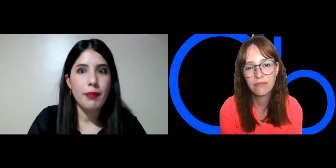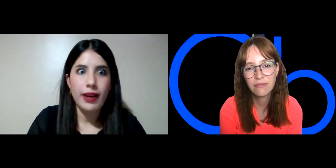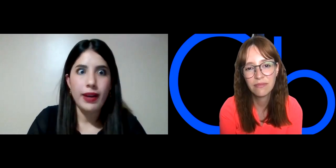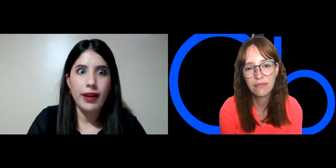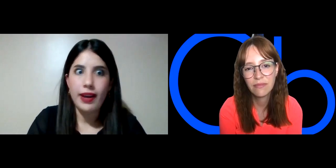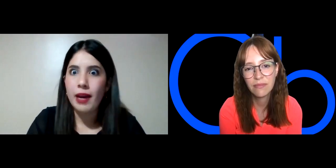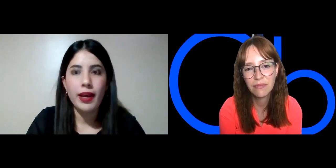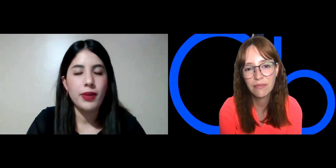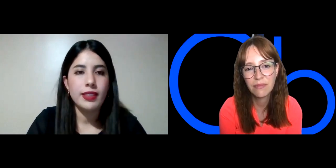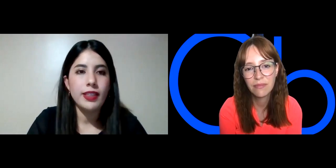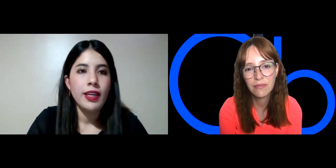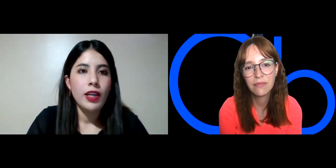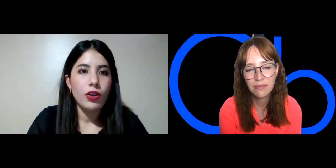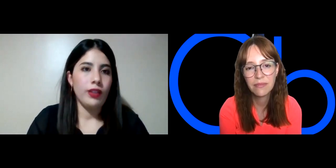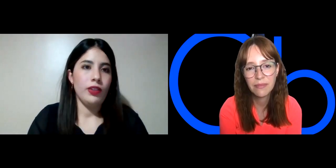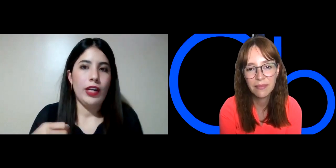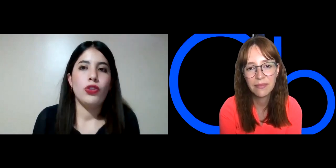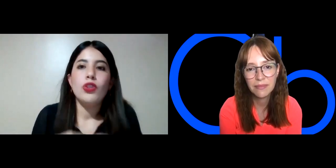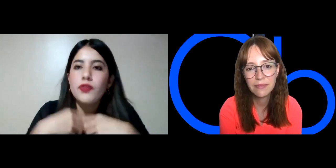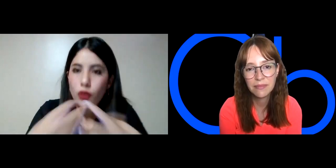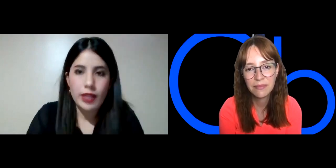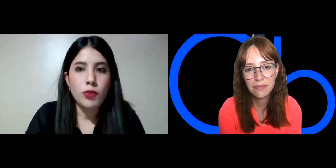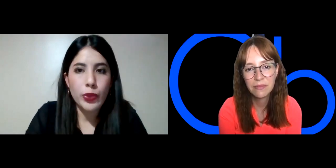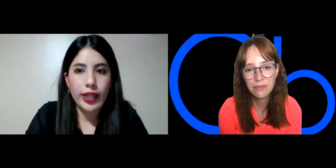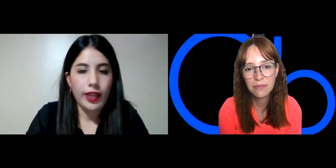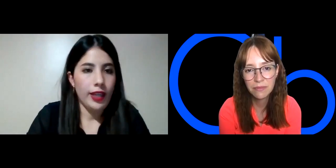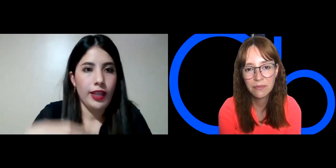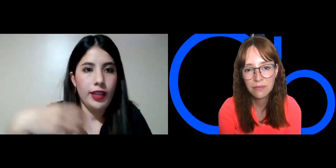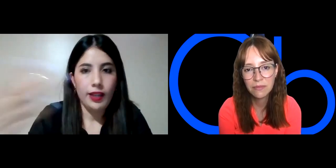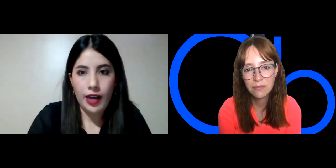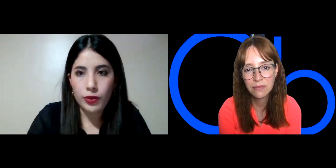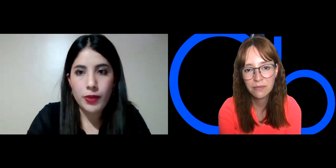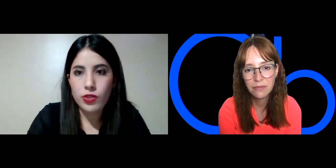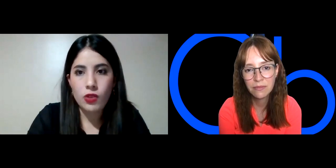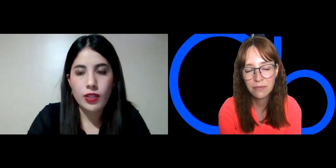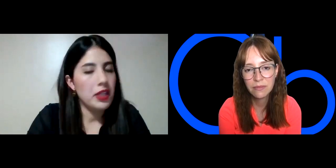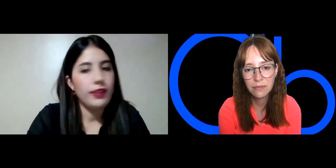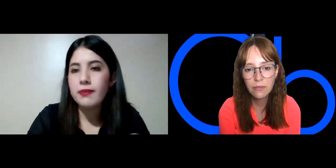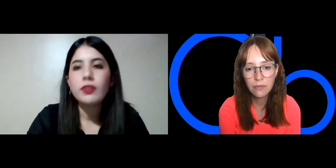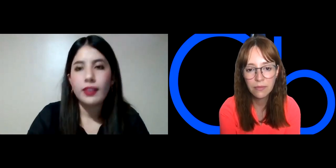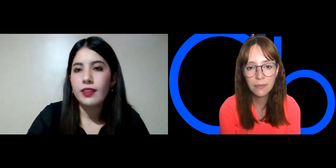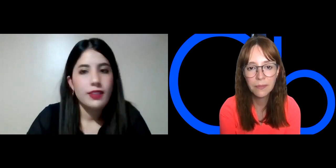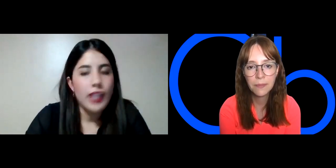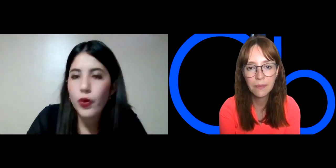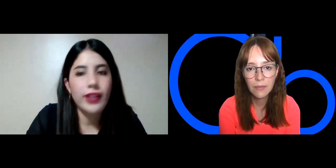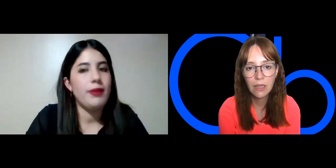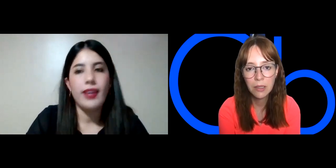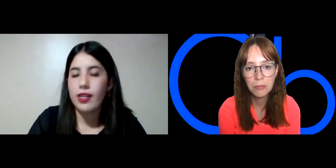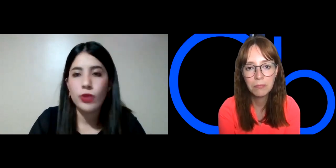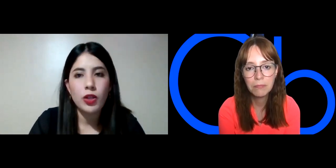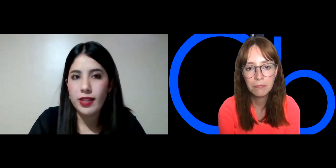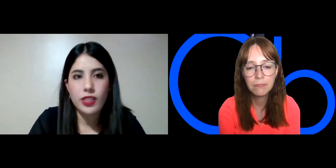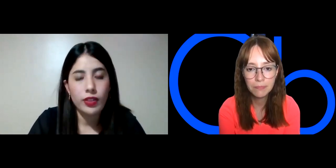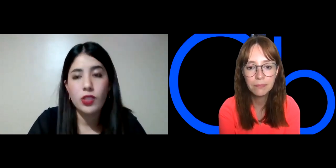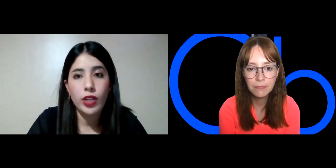la palabra o así, con que nosotros nos esforcemos porque la otra persona nos entienda, seguro que se va a dar. Es